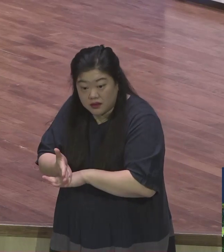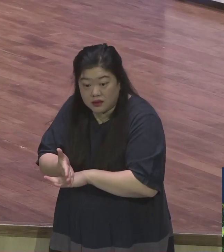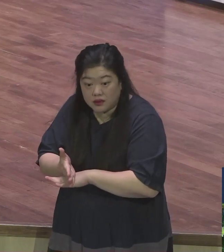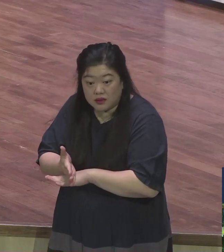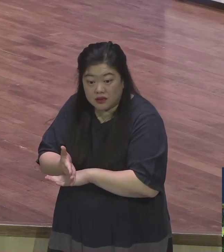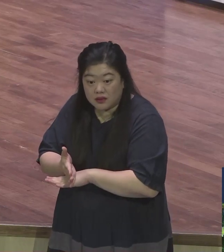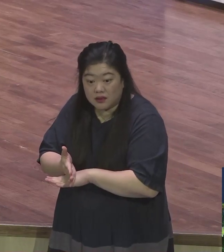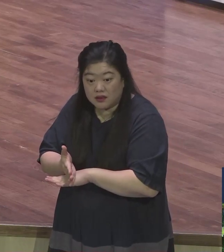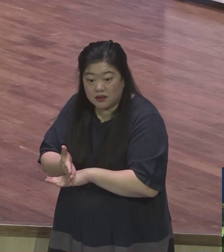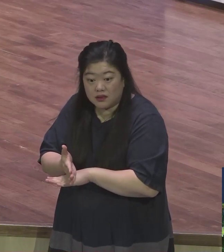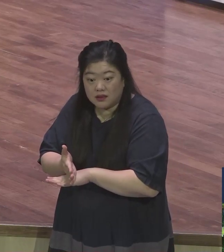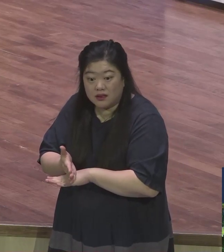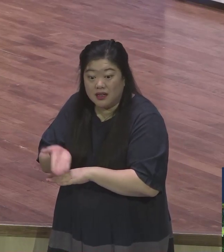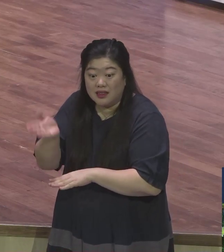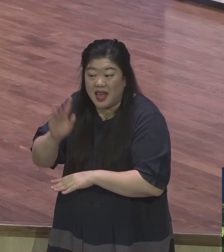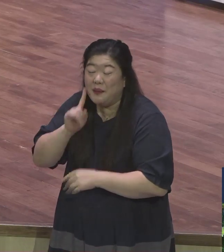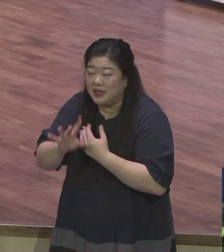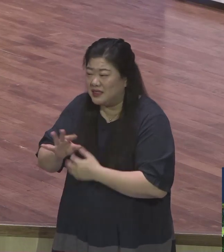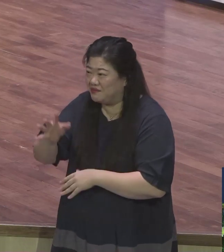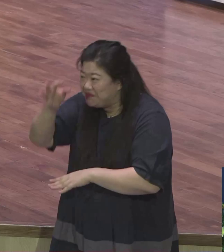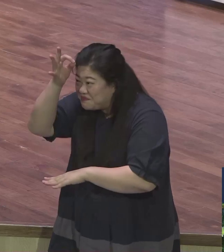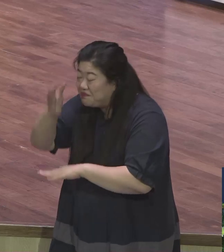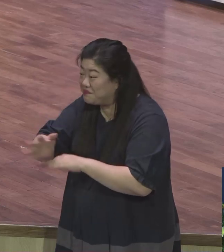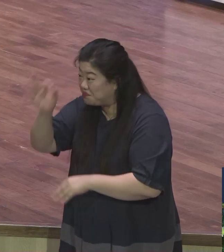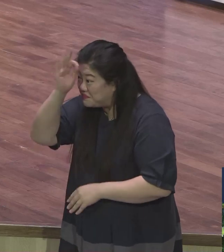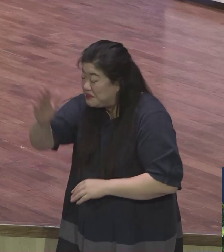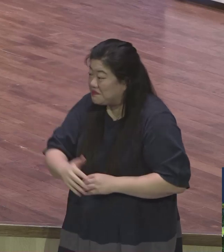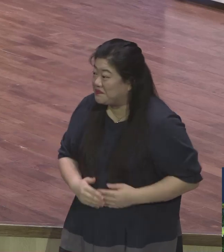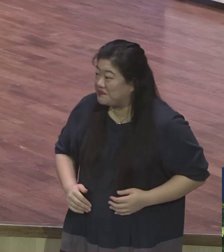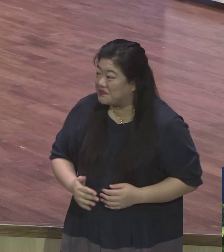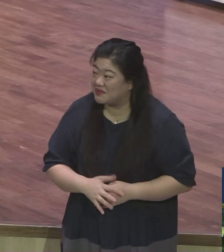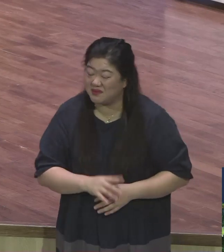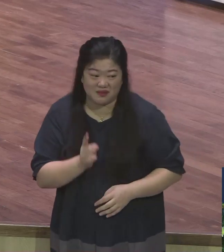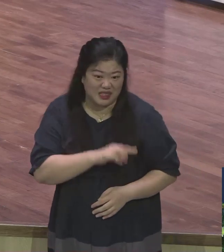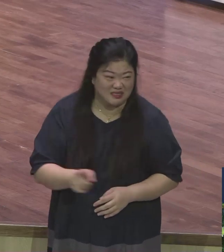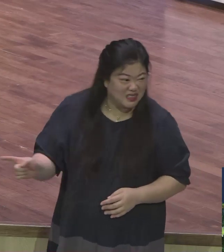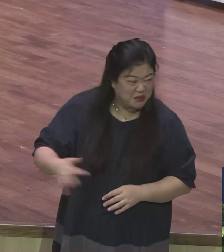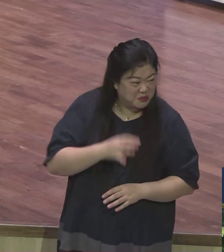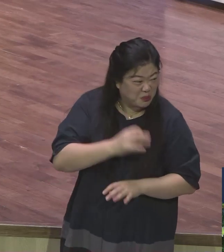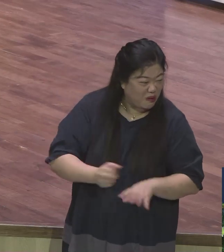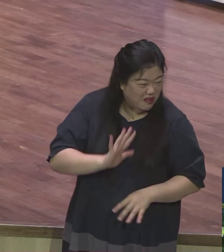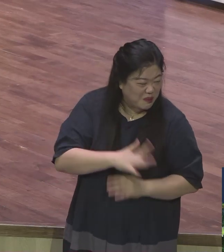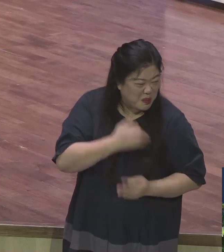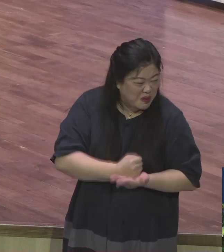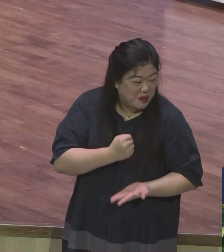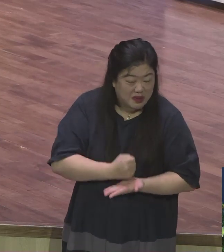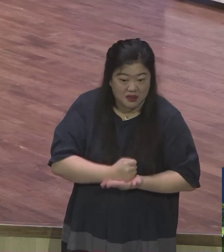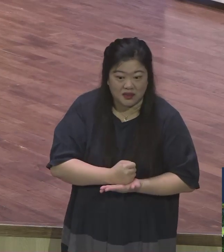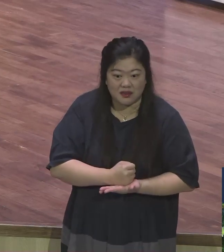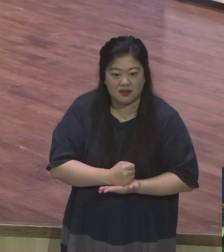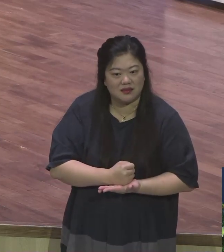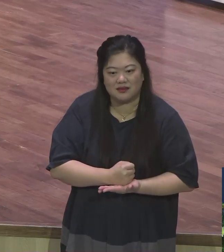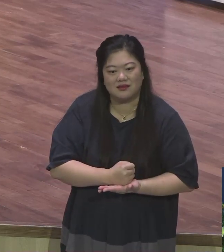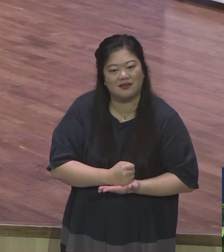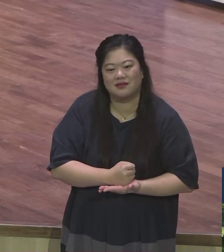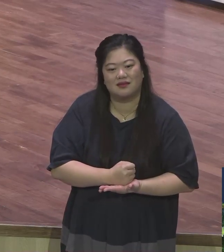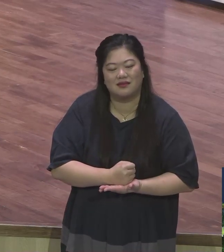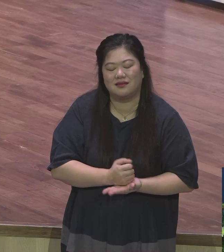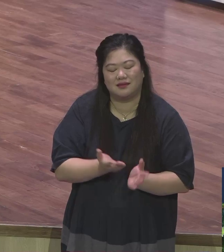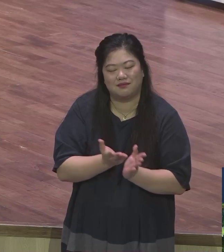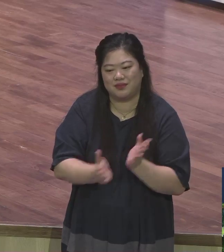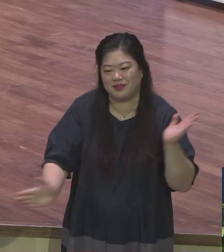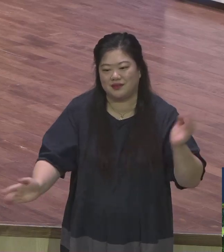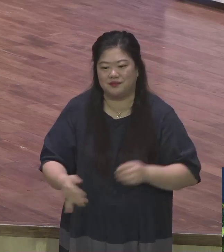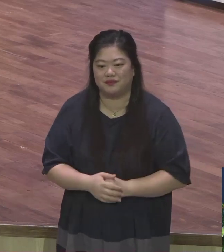가짜예요. 그거는. 여러분 이런 간증이 있습니다. 어떤 남편이 실직 후에 6개월 동안에